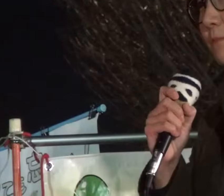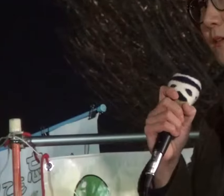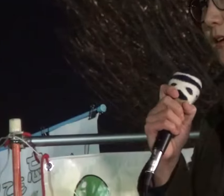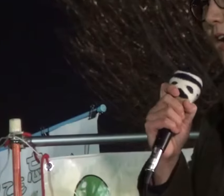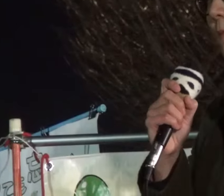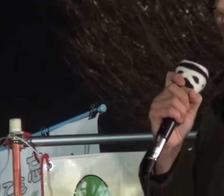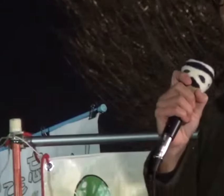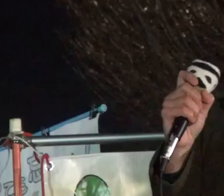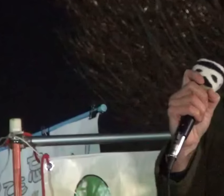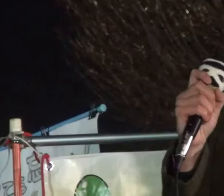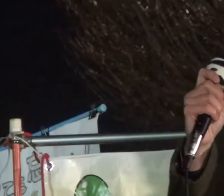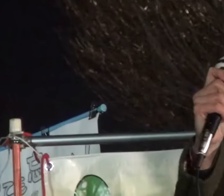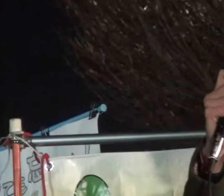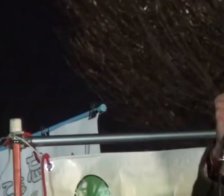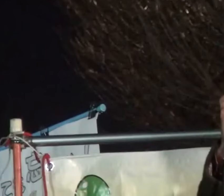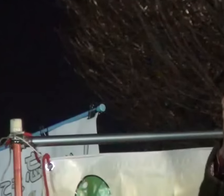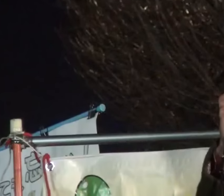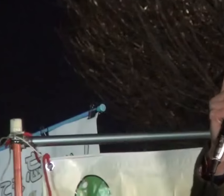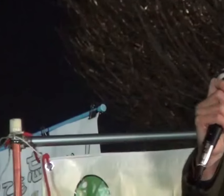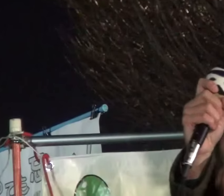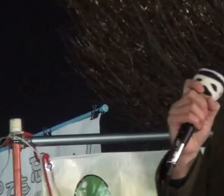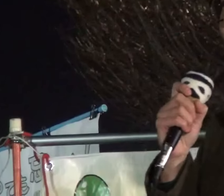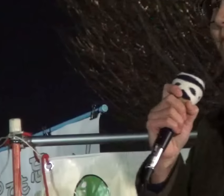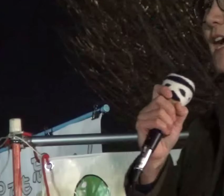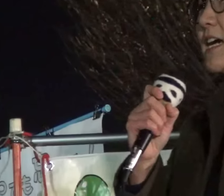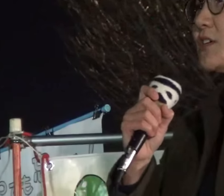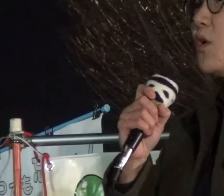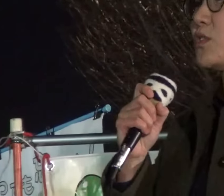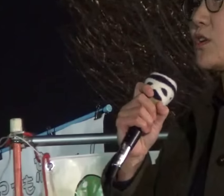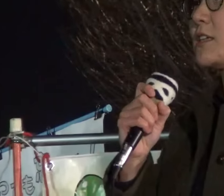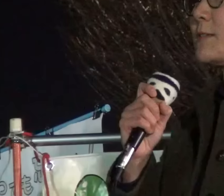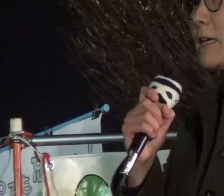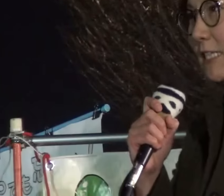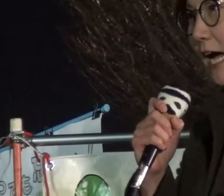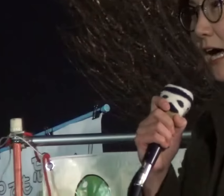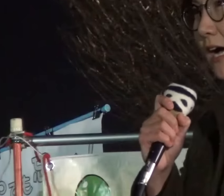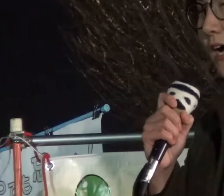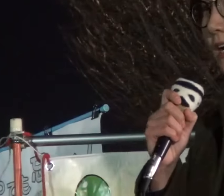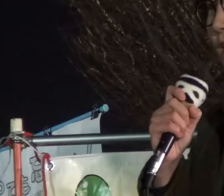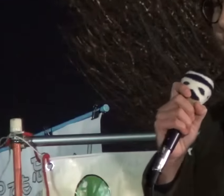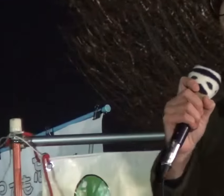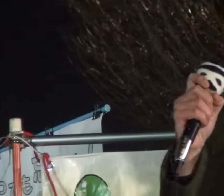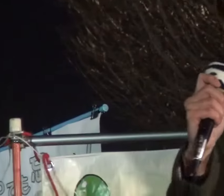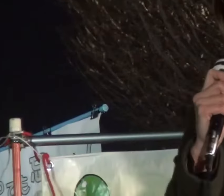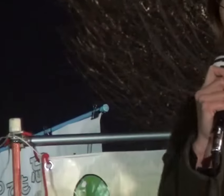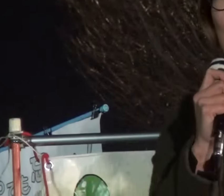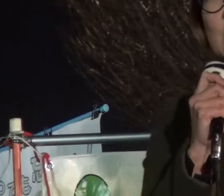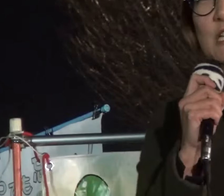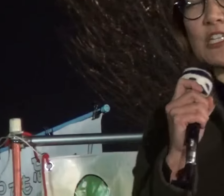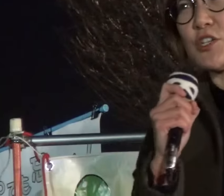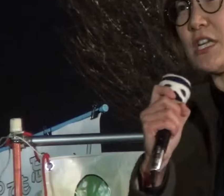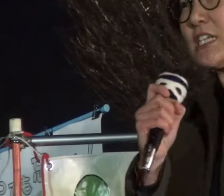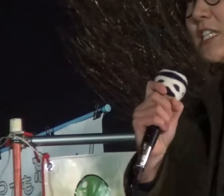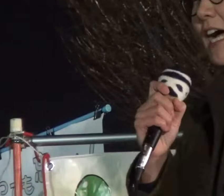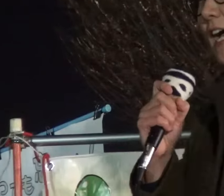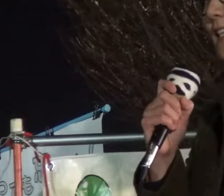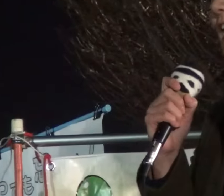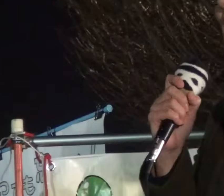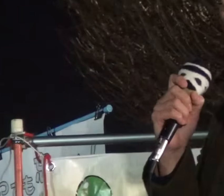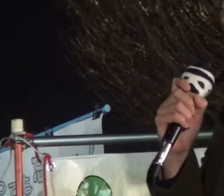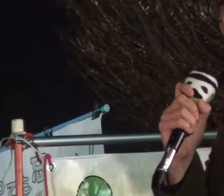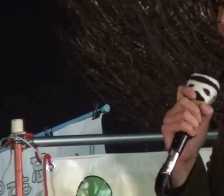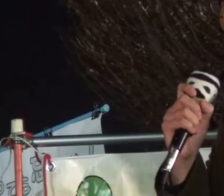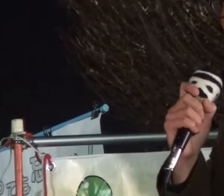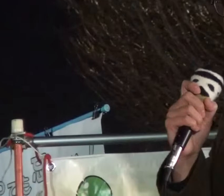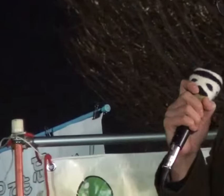で安倍首相は新しいメンツで内閣を発足させました。復興大臣に就任した高